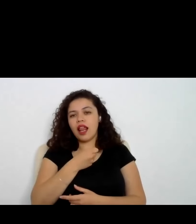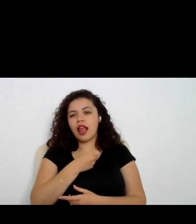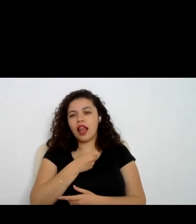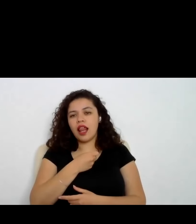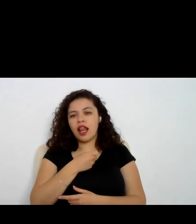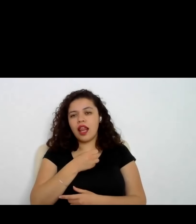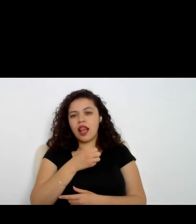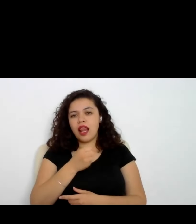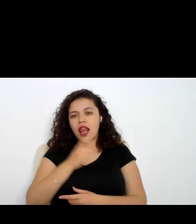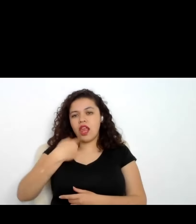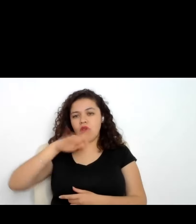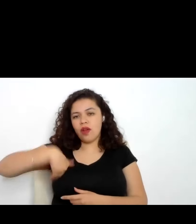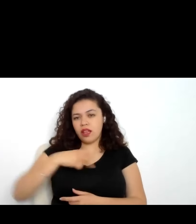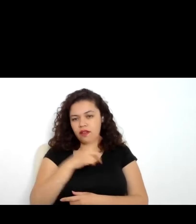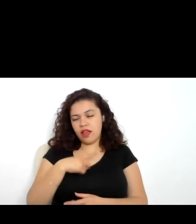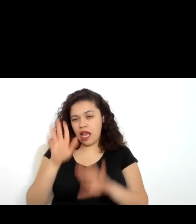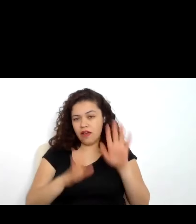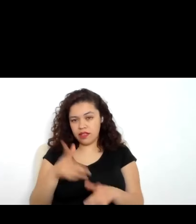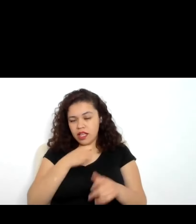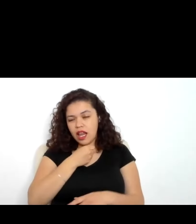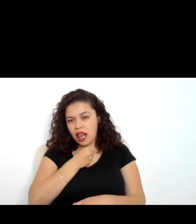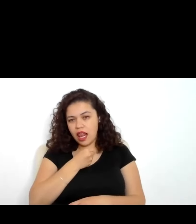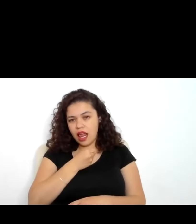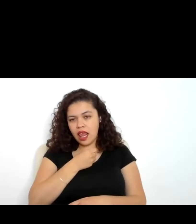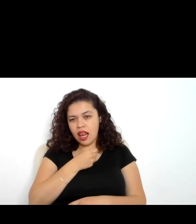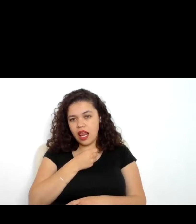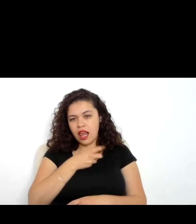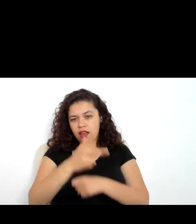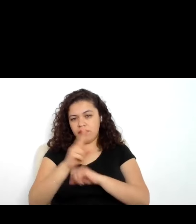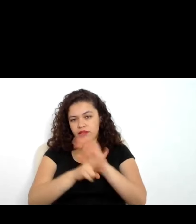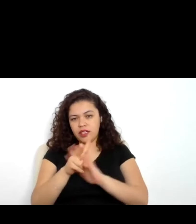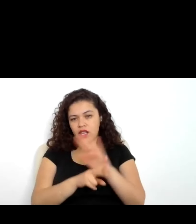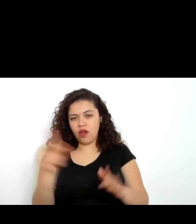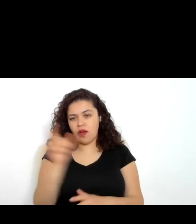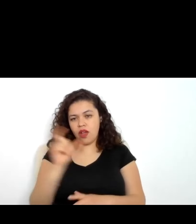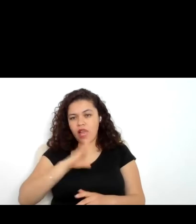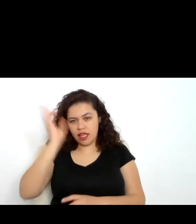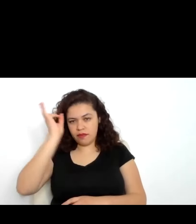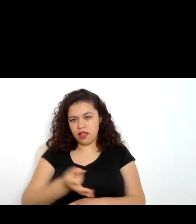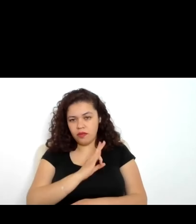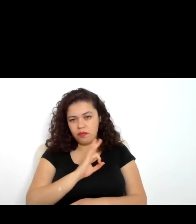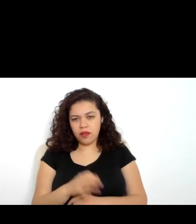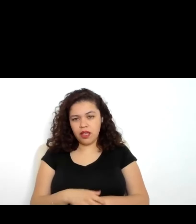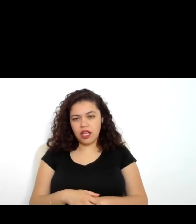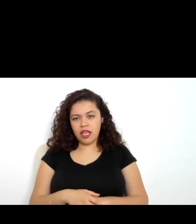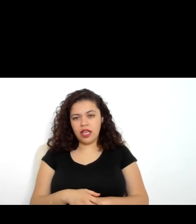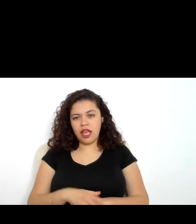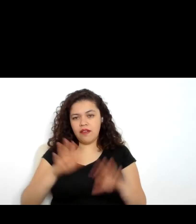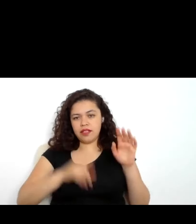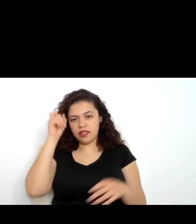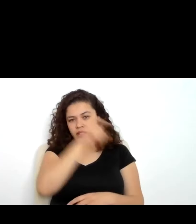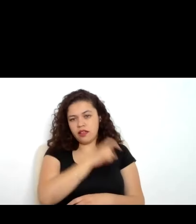más complicado mantener grabaciones en donde me están dando esa aceptación expresa a tenerlo